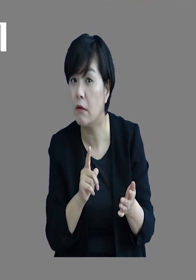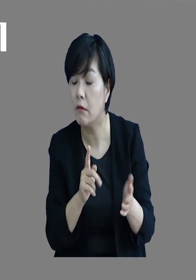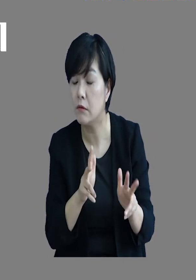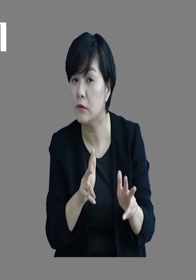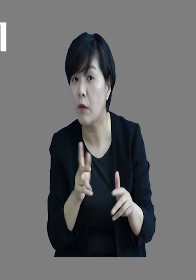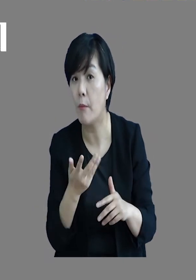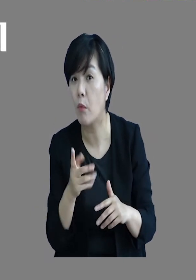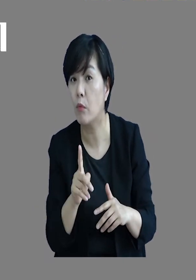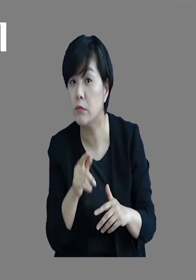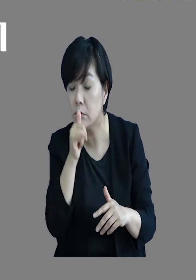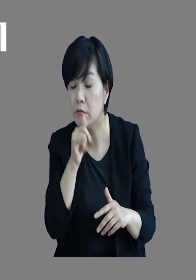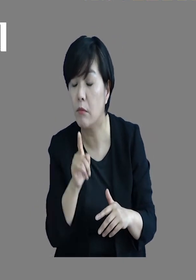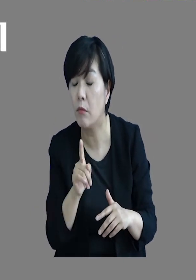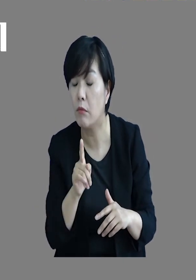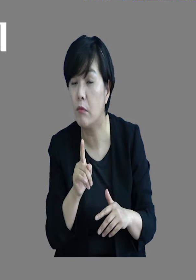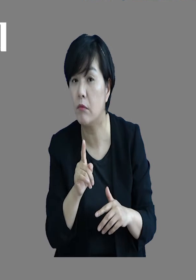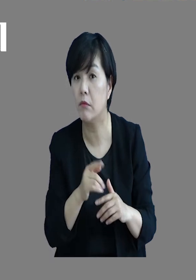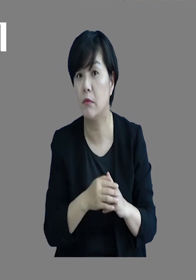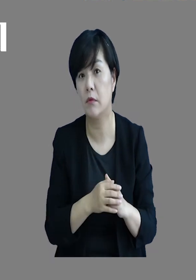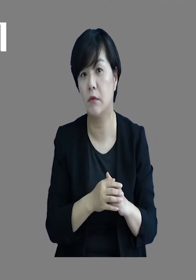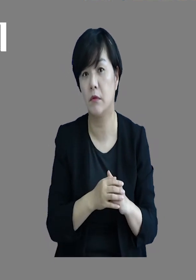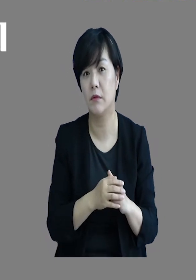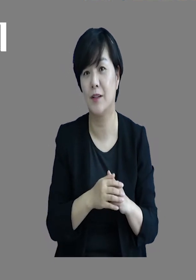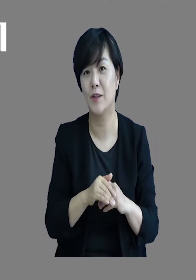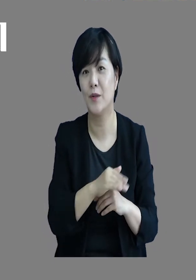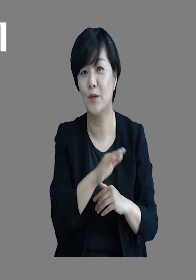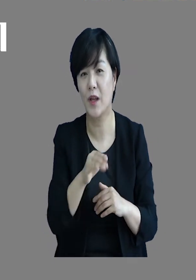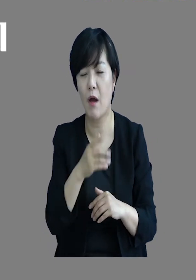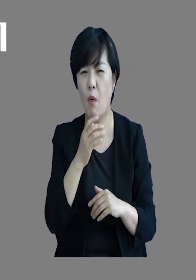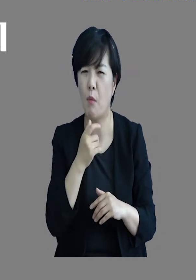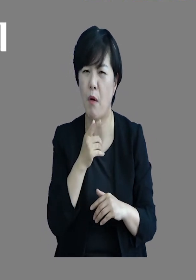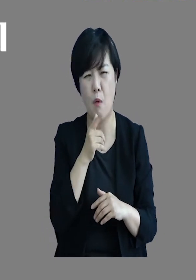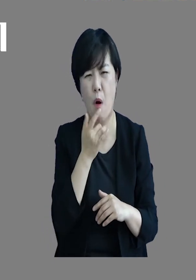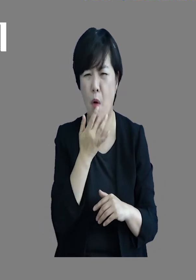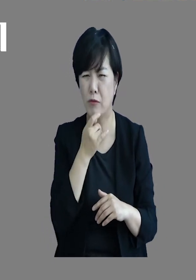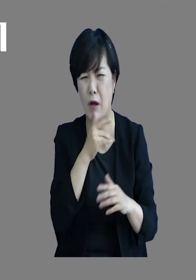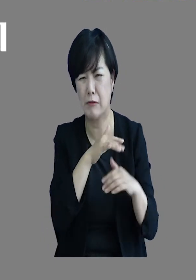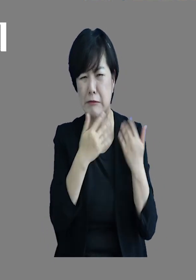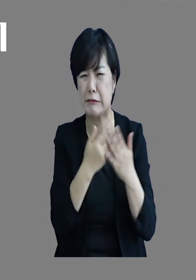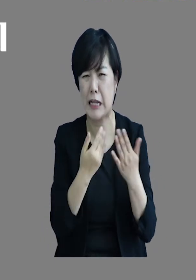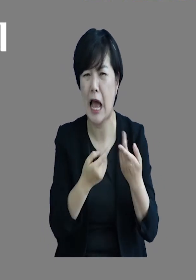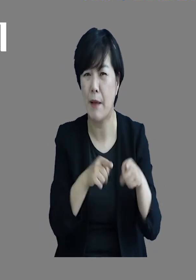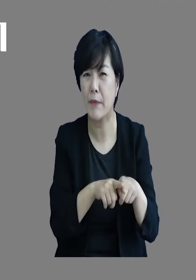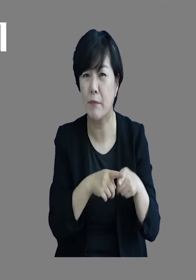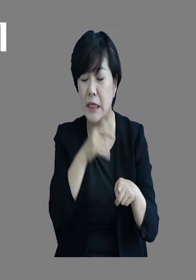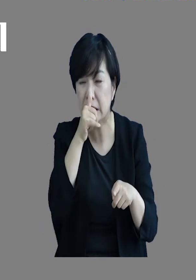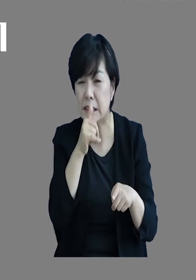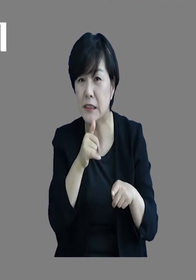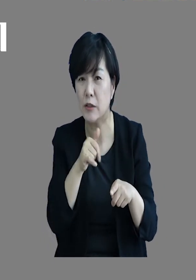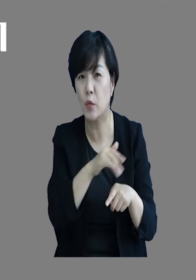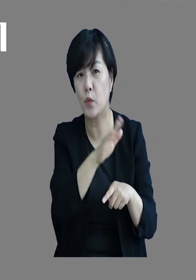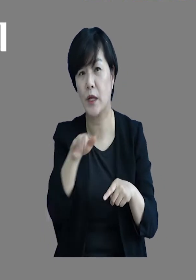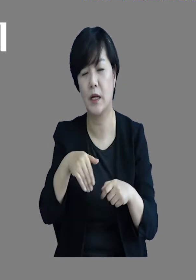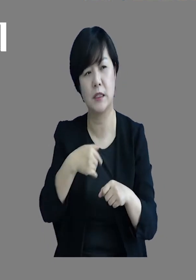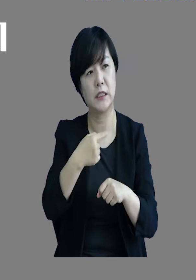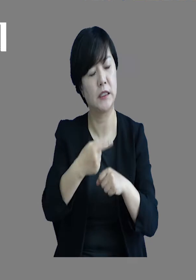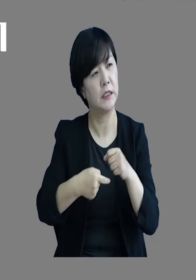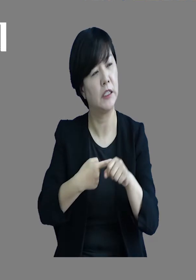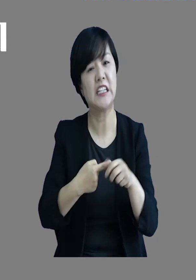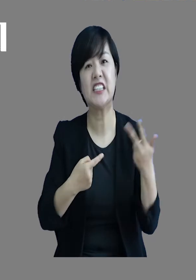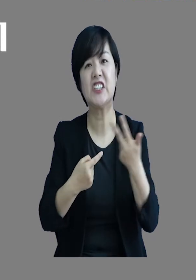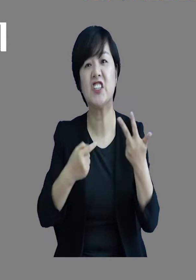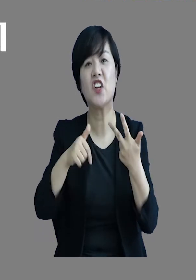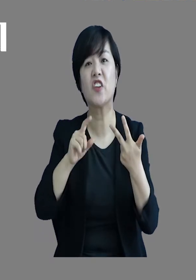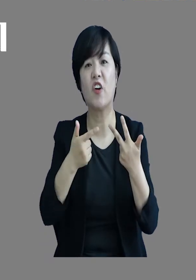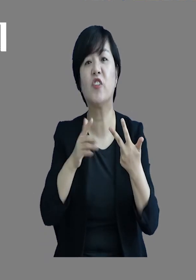지금 아픈 거 어때요? 저희가 이제 막 월화수목금 계속 다 바쁘거든요. 저희가 한 1년에 한 7,000건